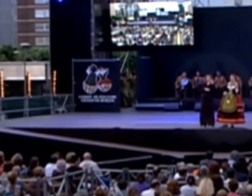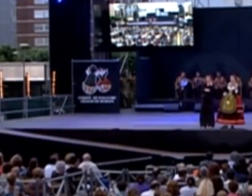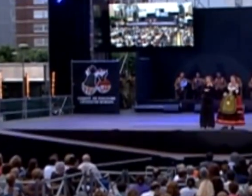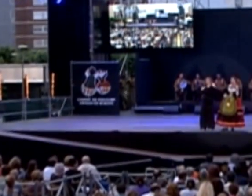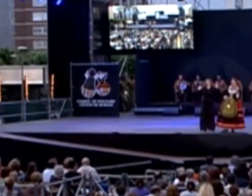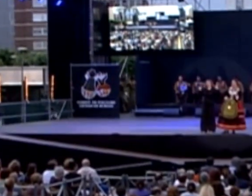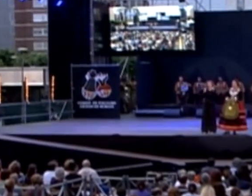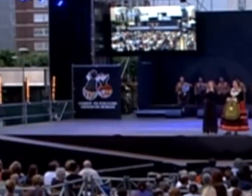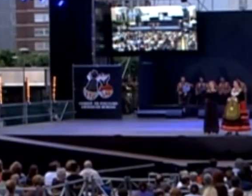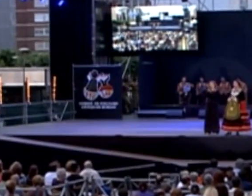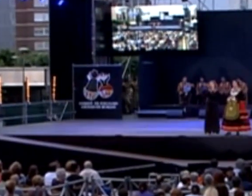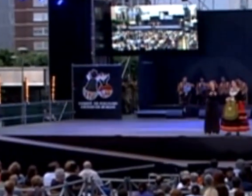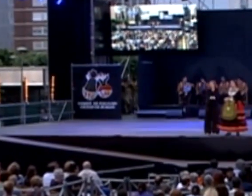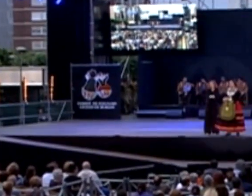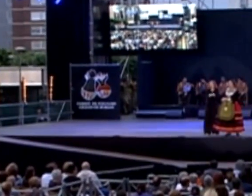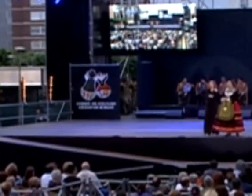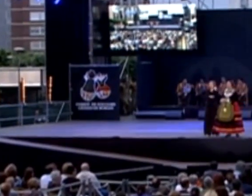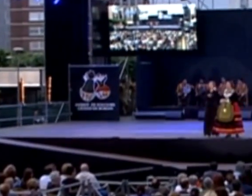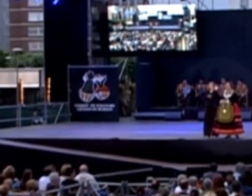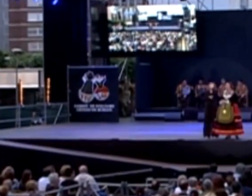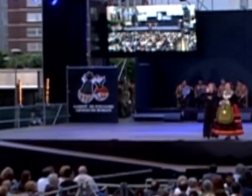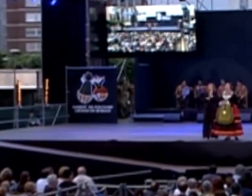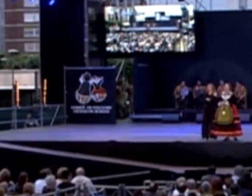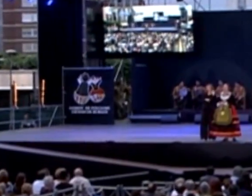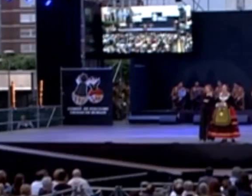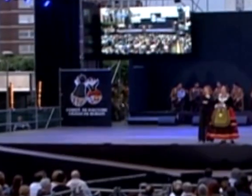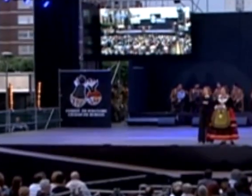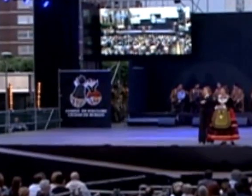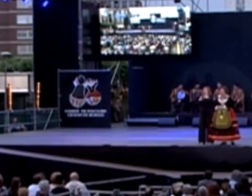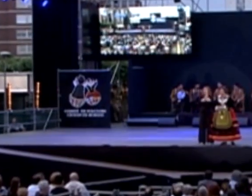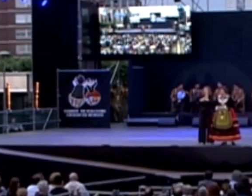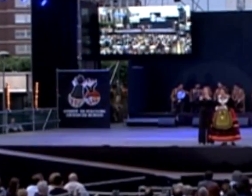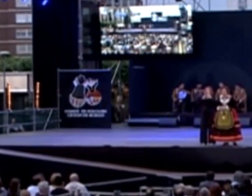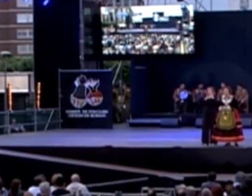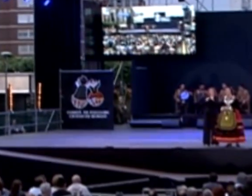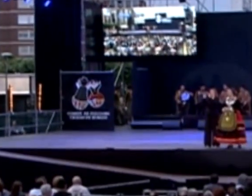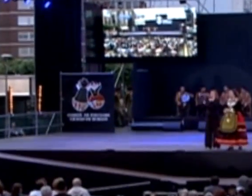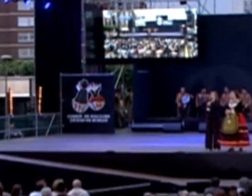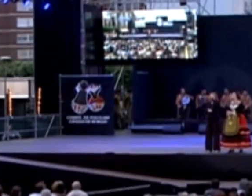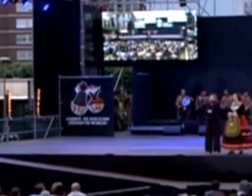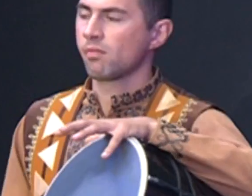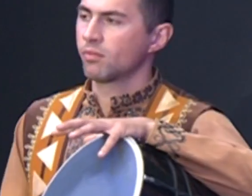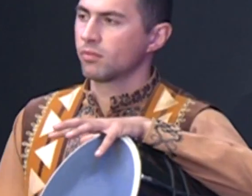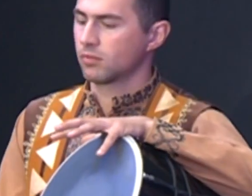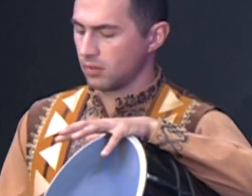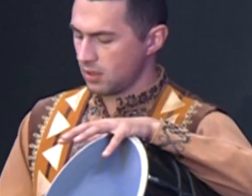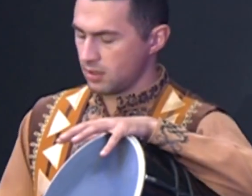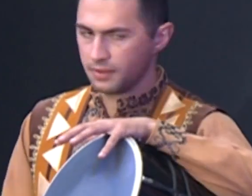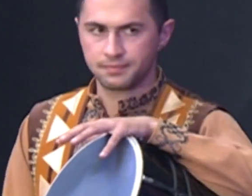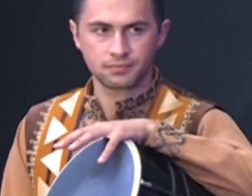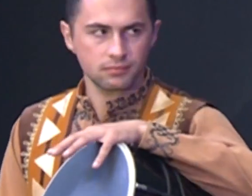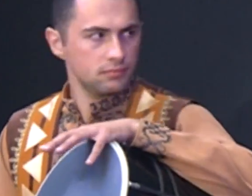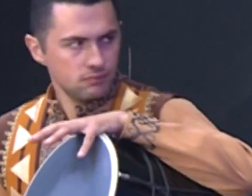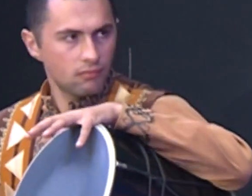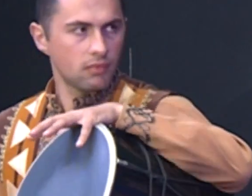se los otorgaron las potencias ganadoras de la Primera Guerra Mundial a la actual Turquía al deshacer su imperio, al deshacer